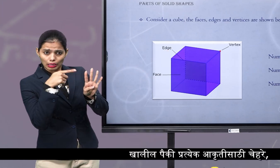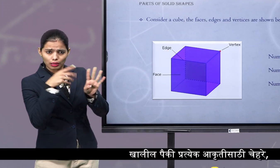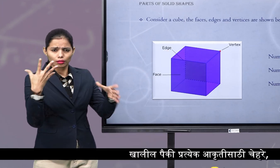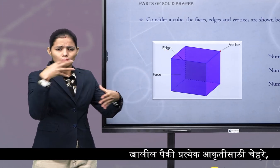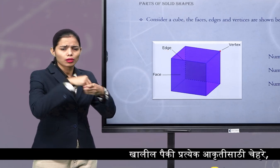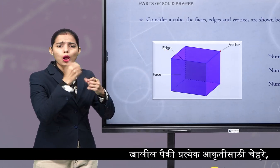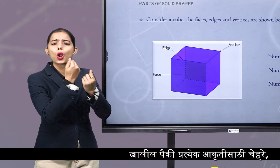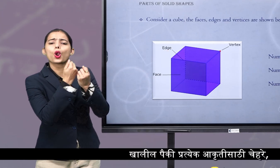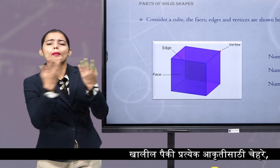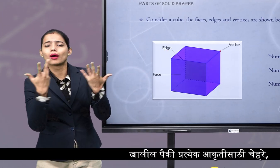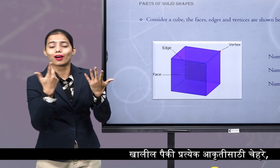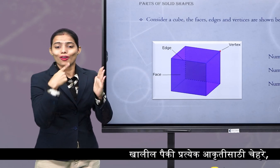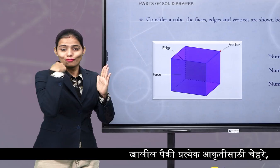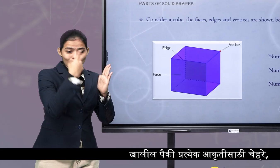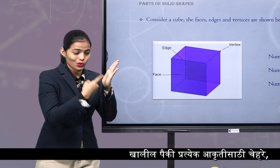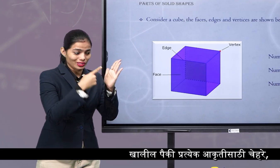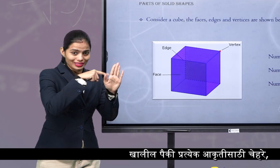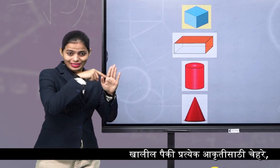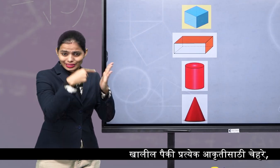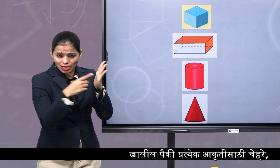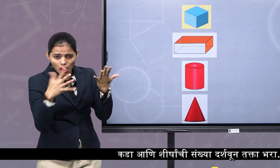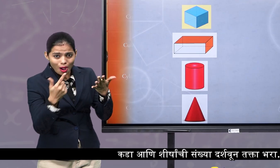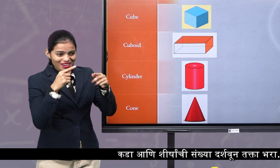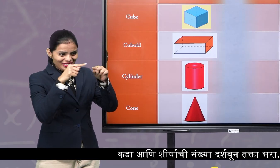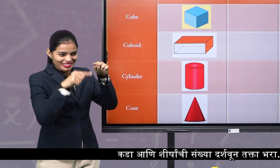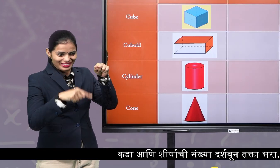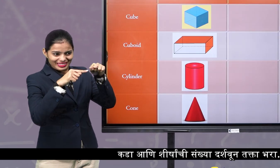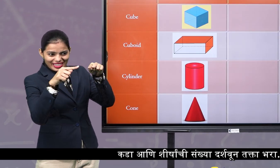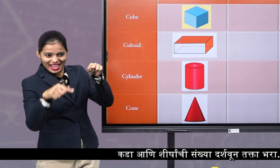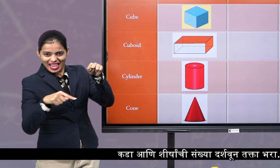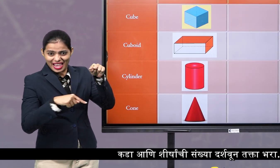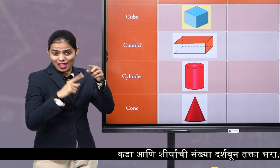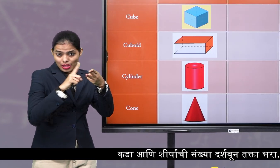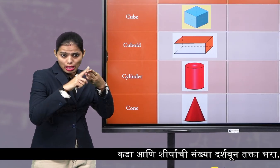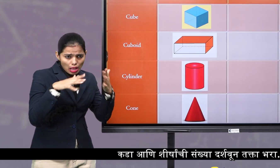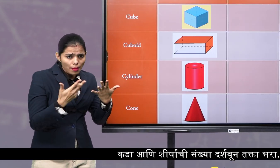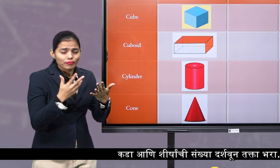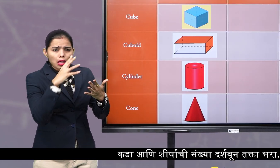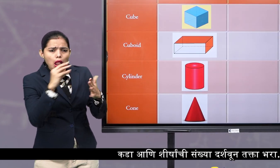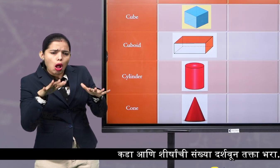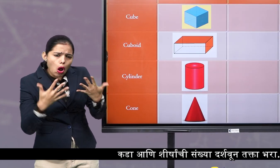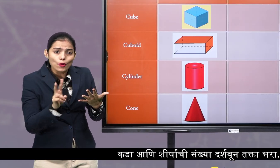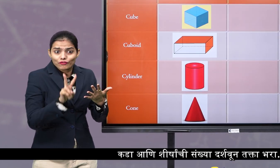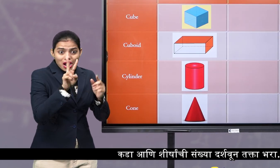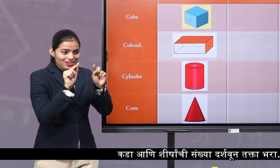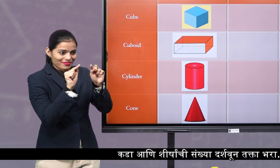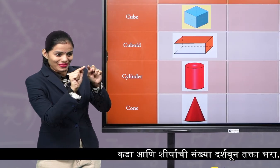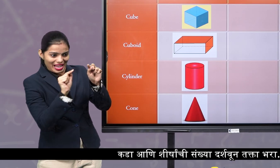खालीलपैकी प्रत्येक आकृतीसाठी चेहरे, कडा आणि शीर्षांची संख्या दर्शवून तक्ता भरा.